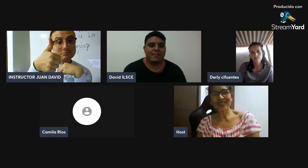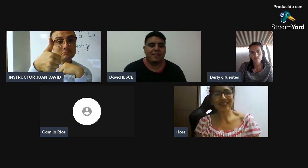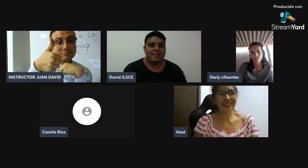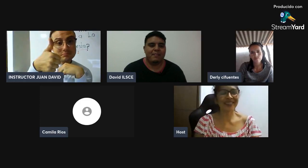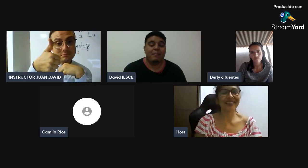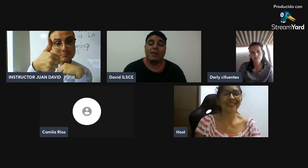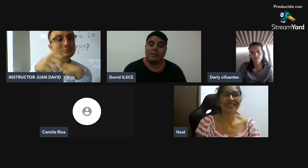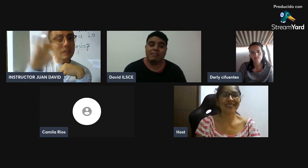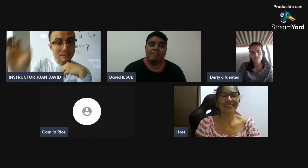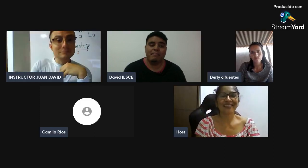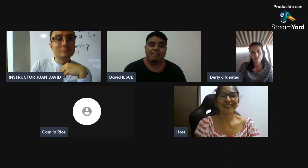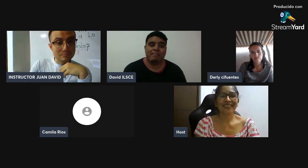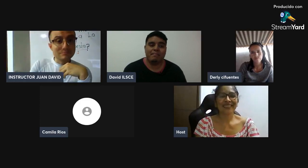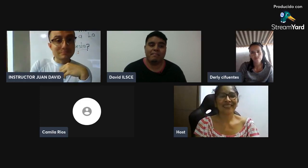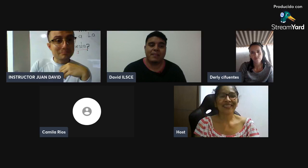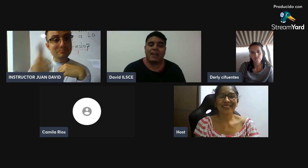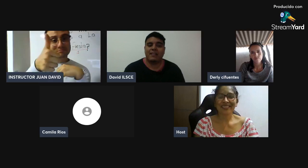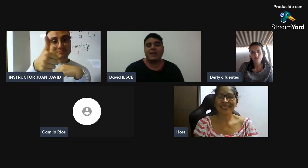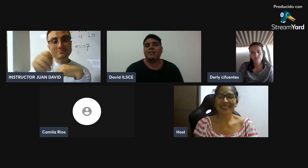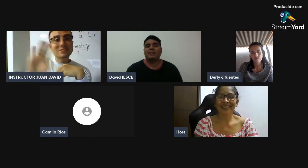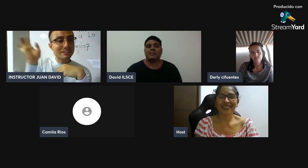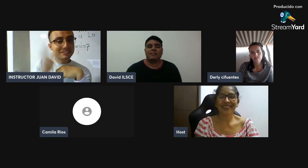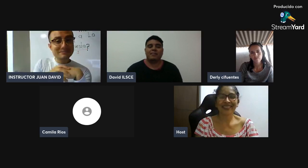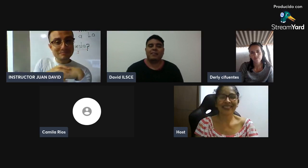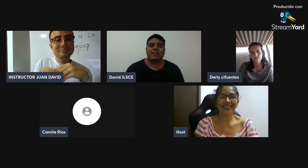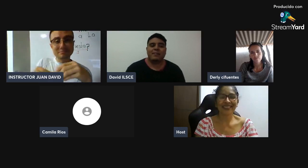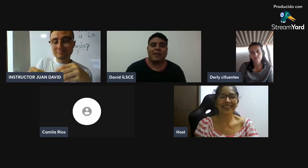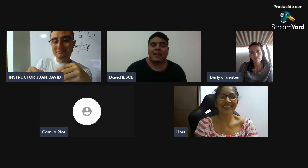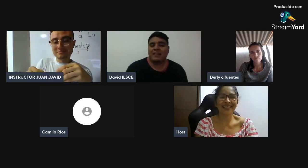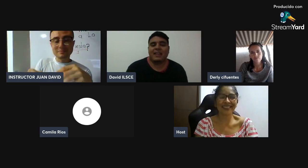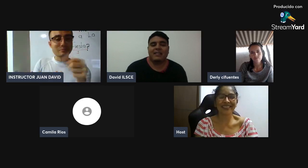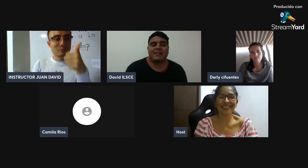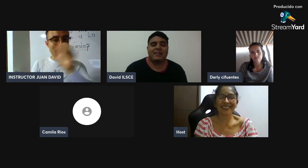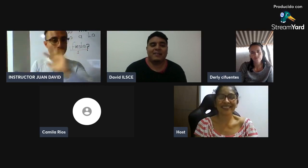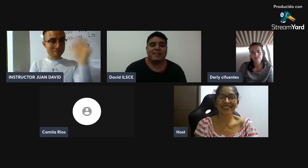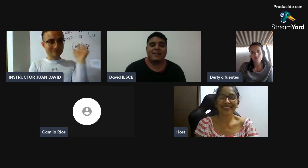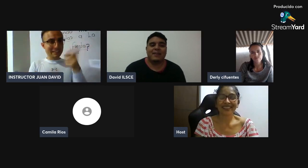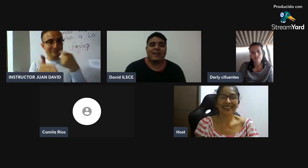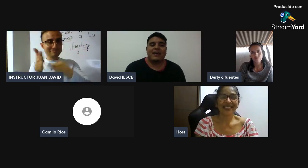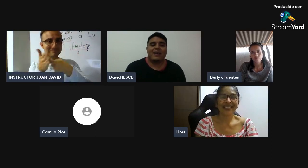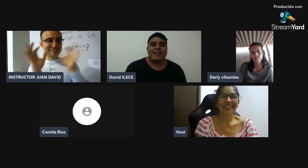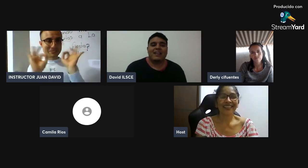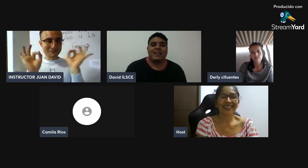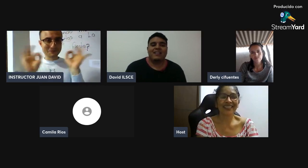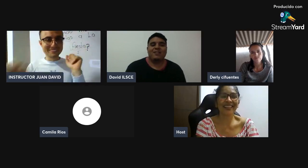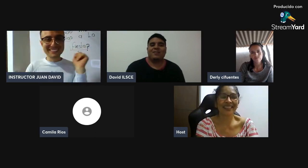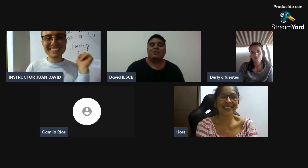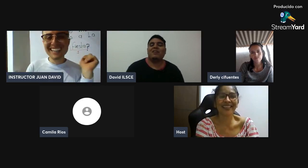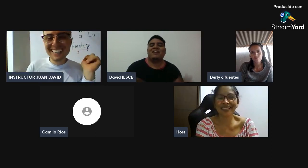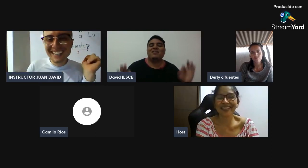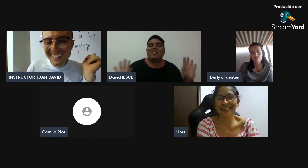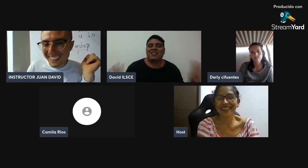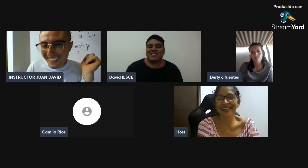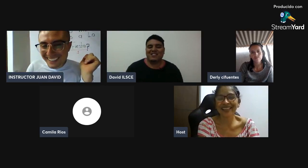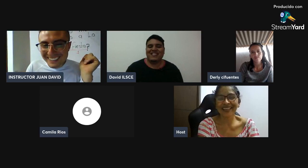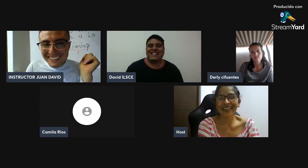bien así es así es y esto no hay ninguna corrección